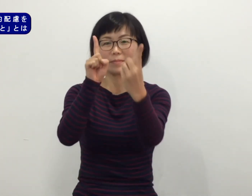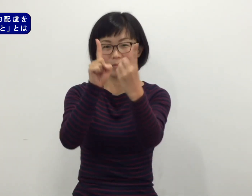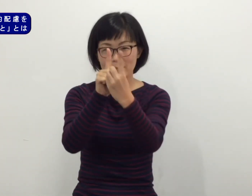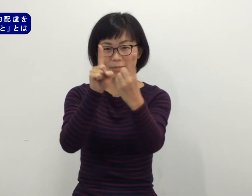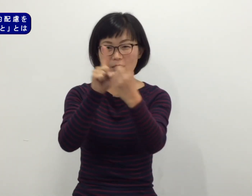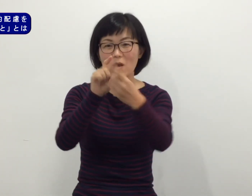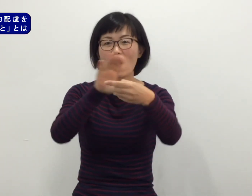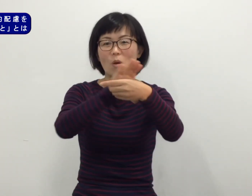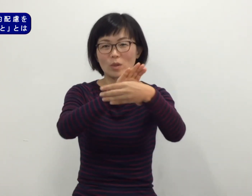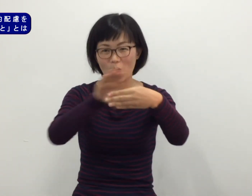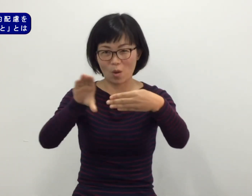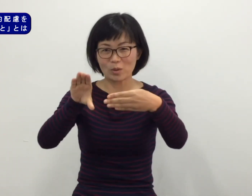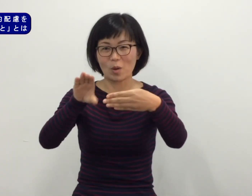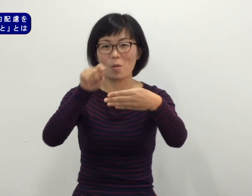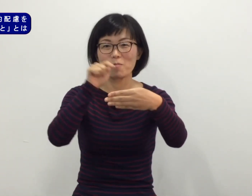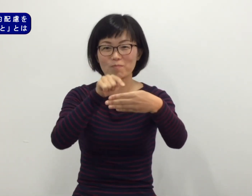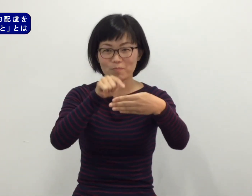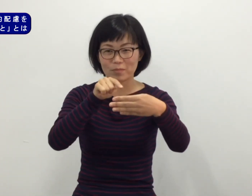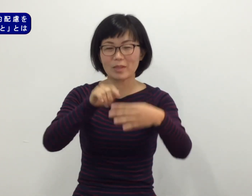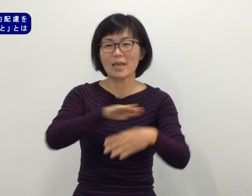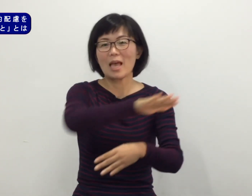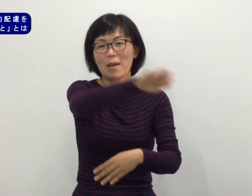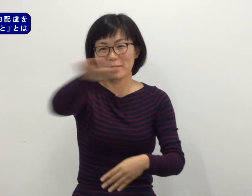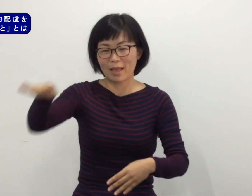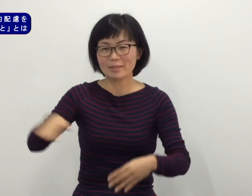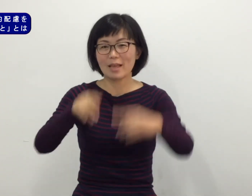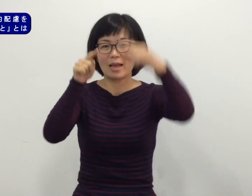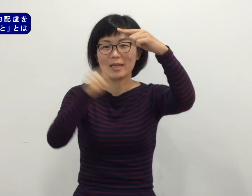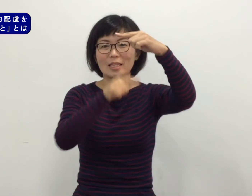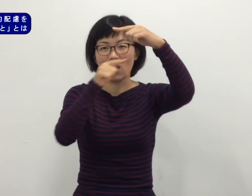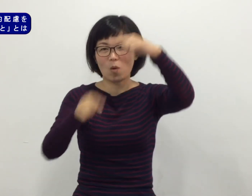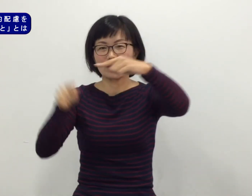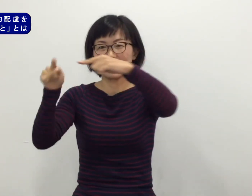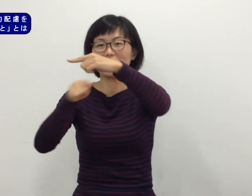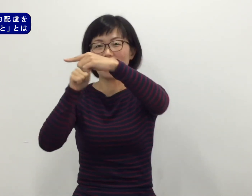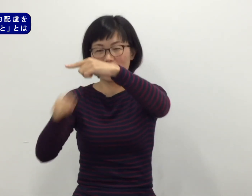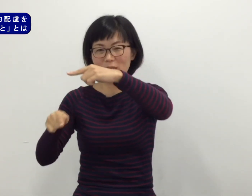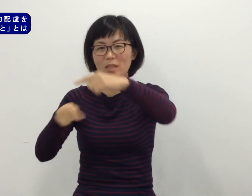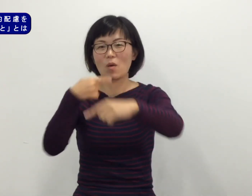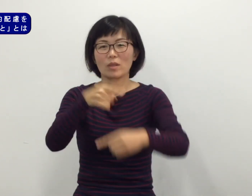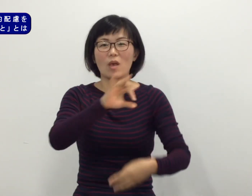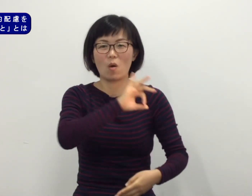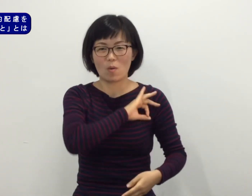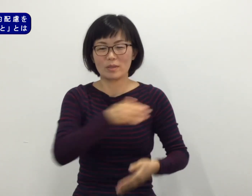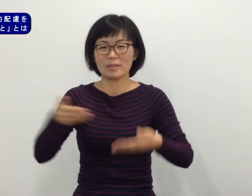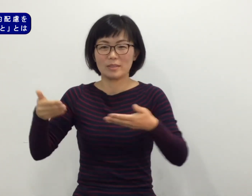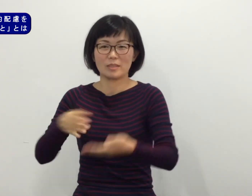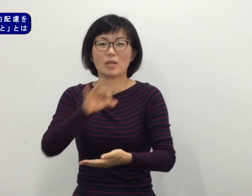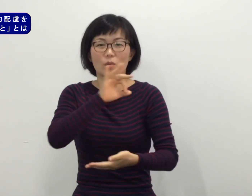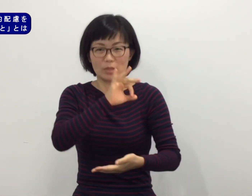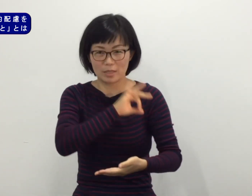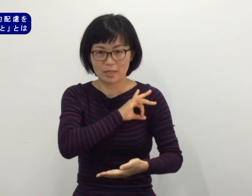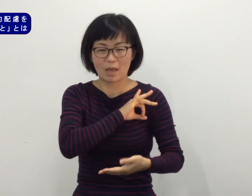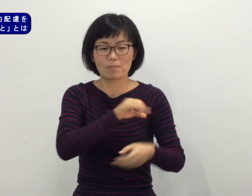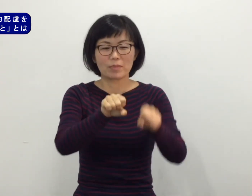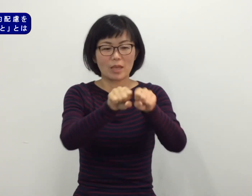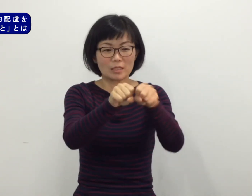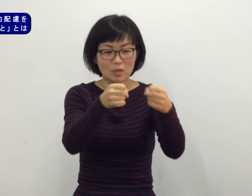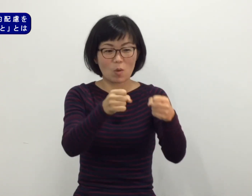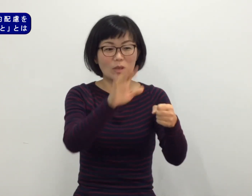対応要領では皆さん一人一人の教員職員が障害の